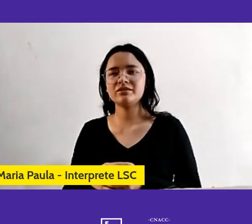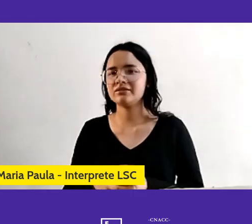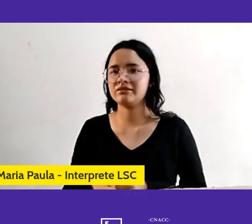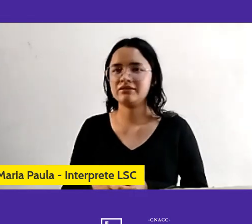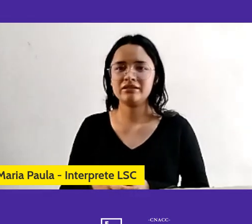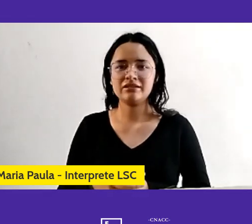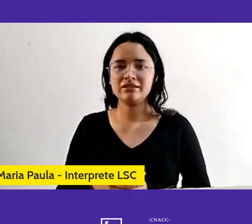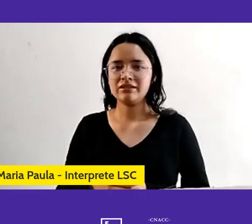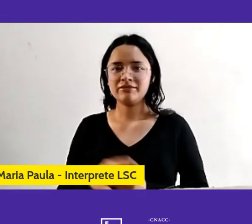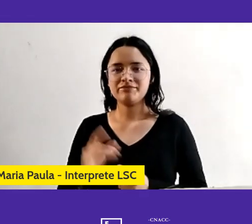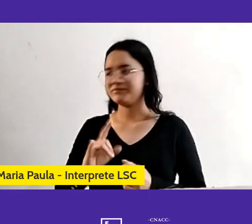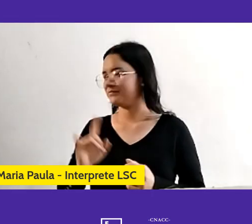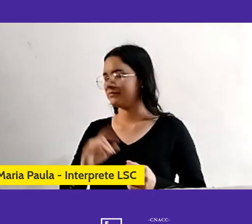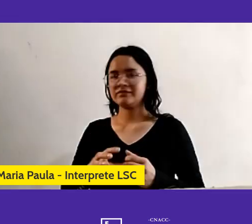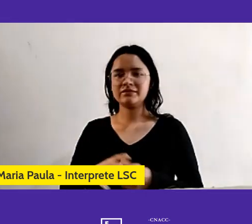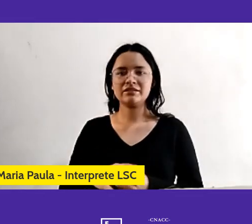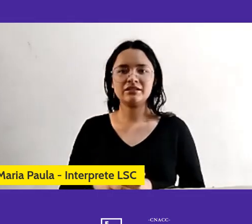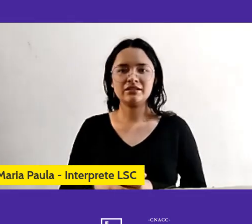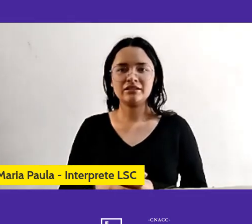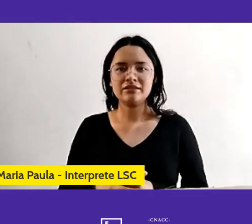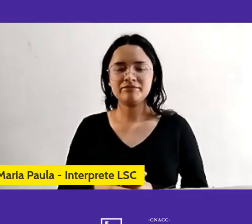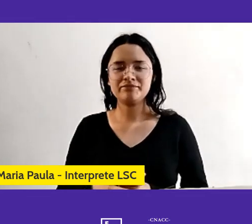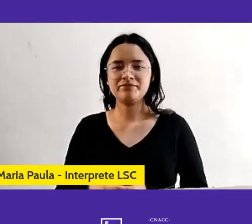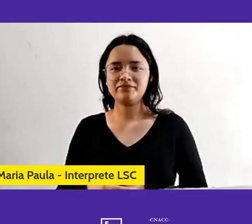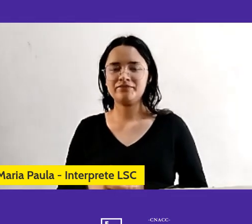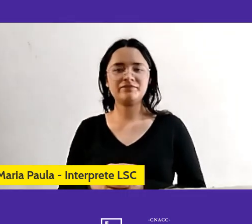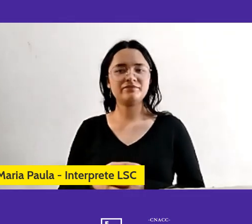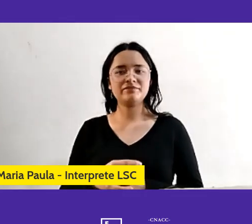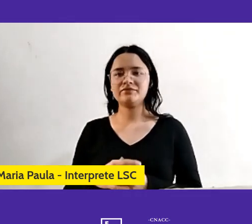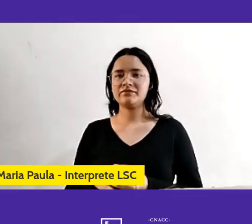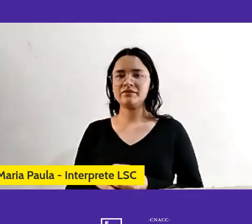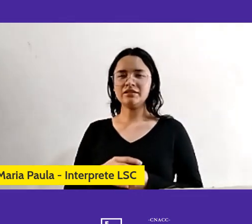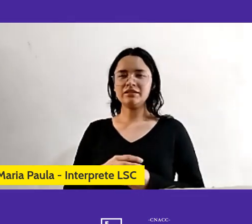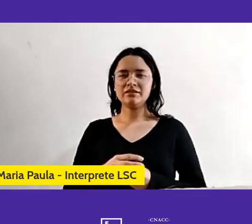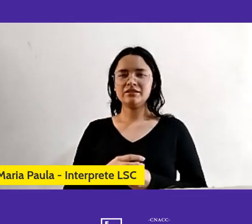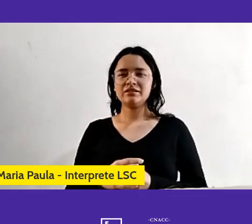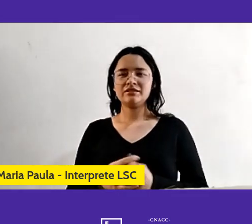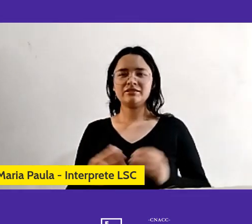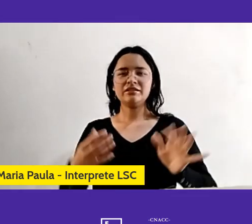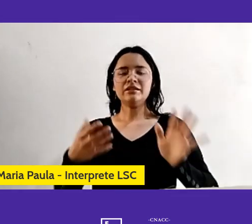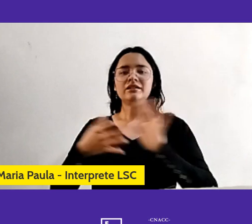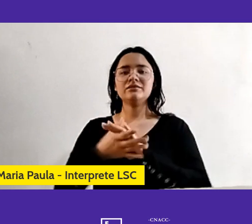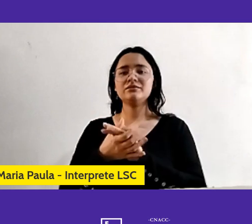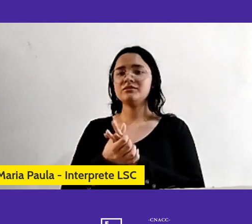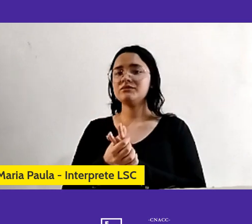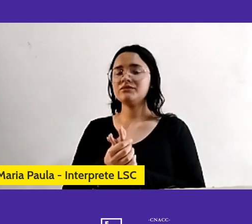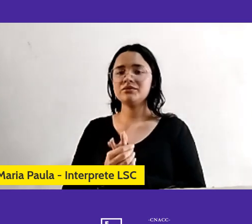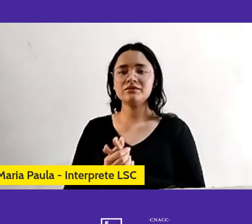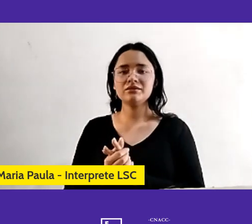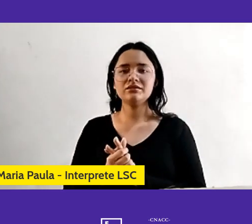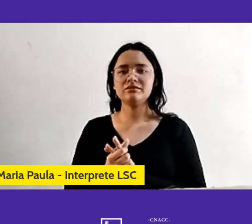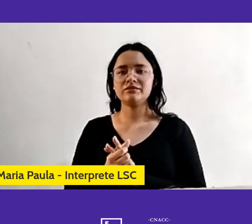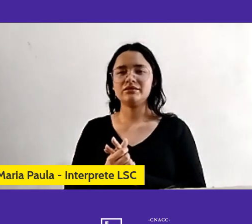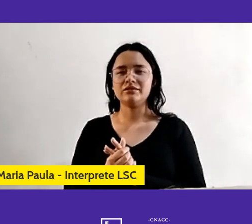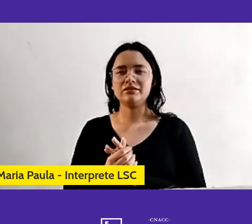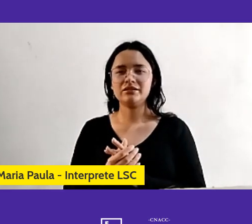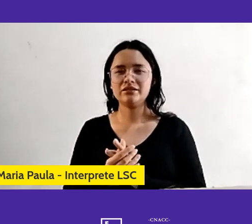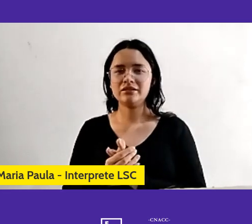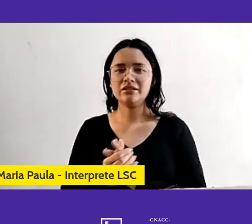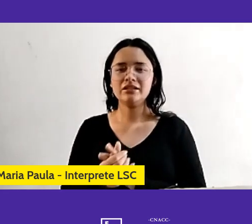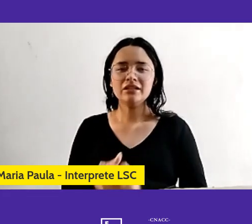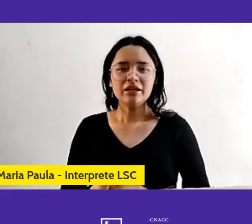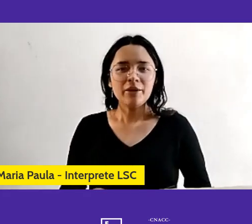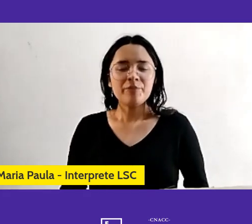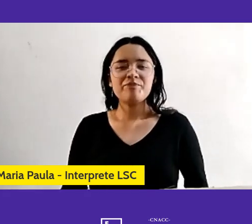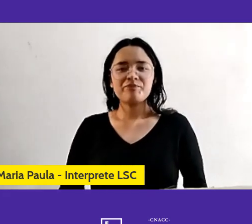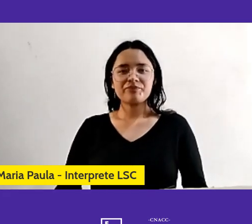no vas a esos festivales. Entonces, para el mercado latino es muy importante también los festivales, poder aplicar, tomarse ese tiempo, decir,